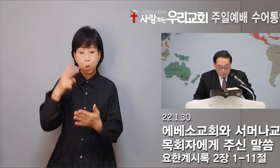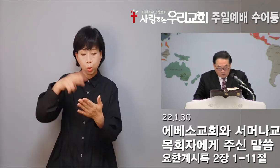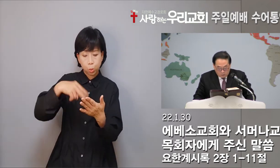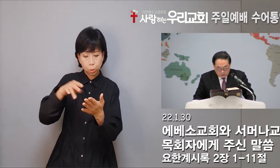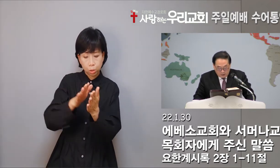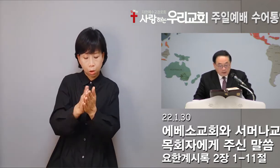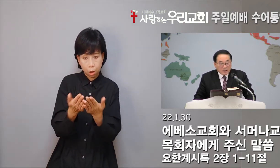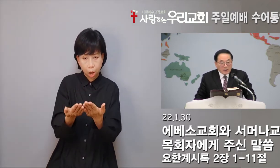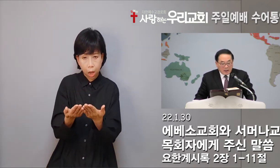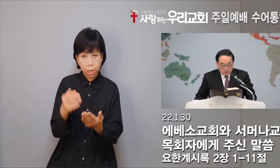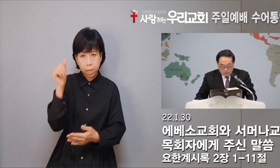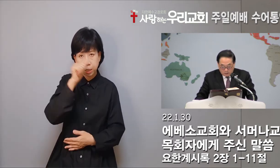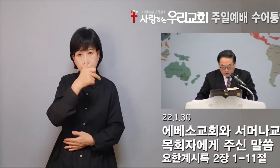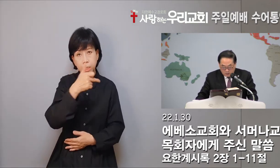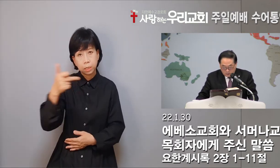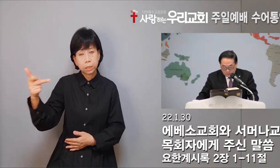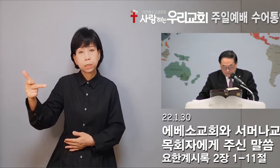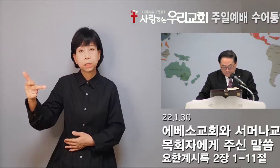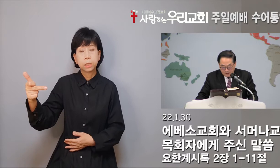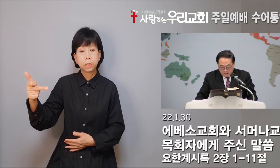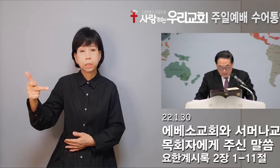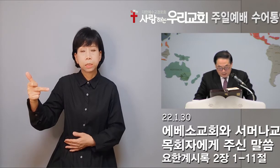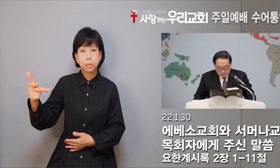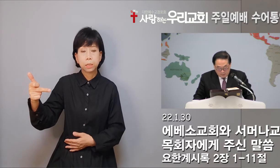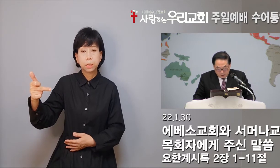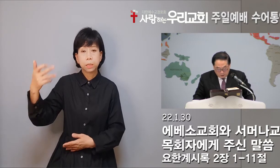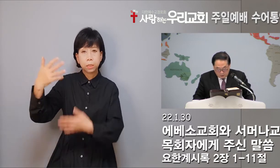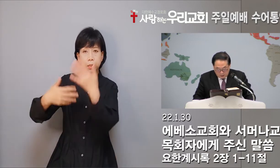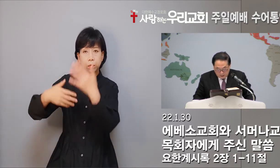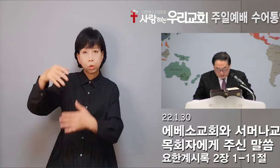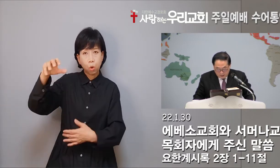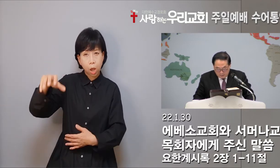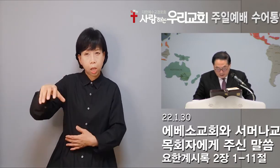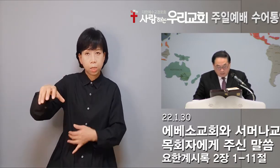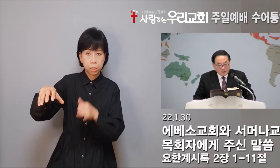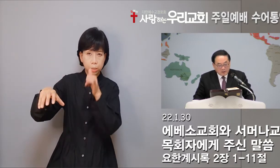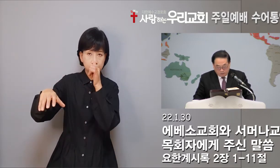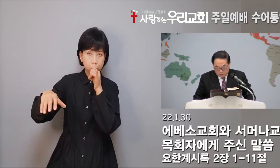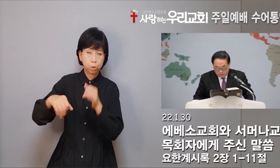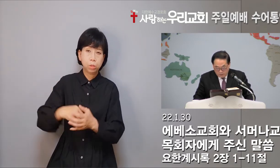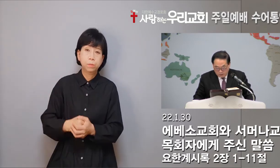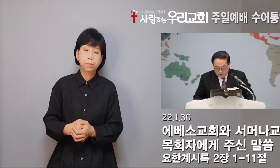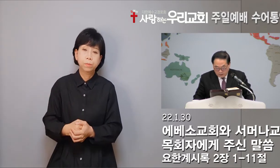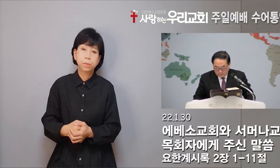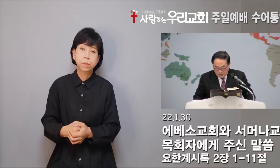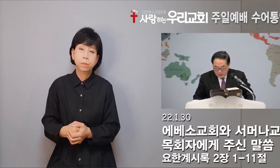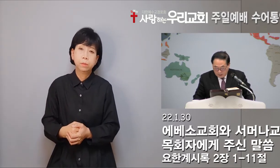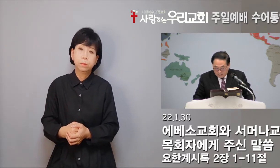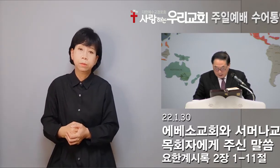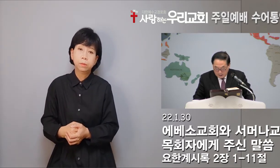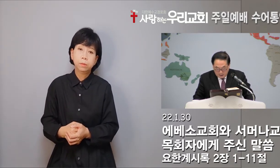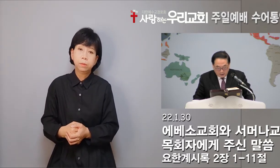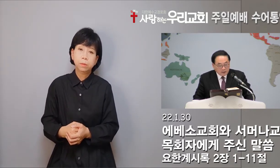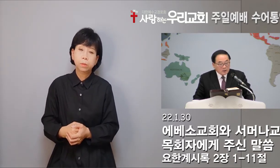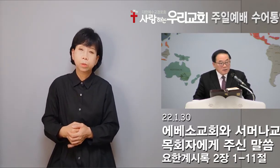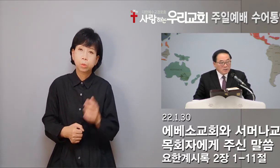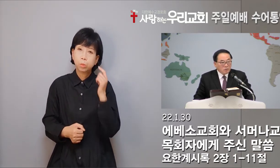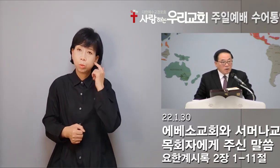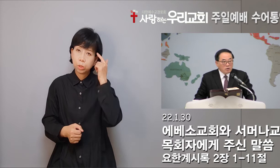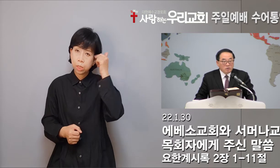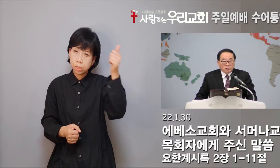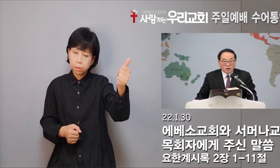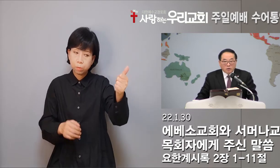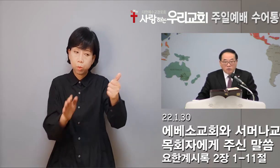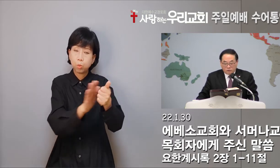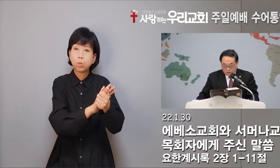최대의 공공극장을 갖고 있었던 것입니다. 서문학교회 사자에게 말씀하시는 주님의 묘사는 그 사자에게 큰